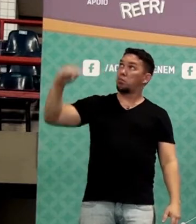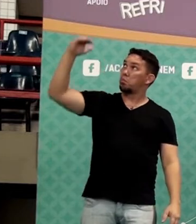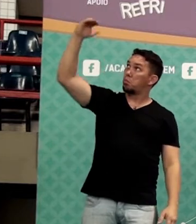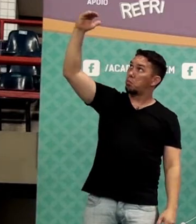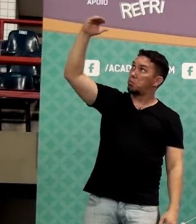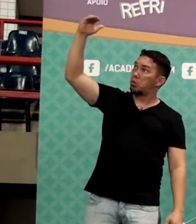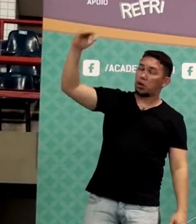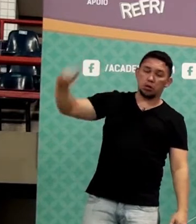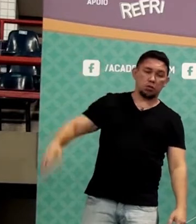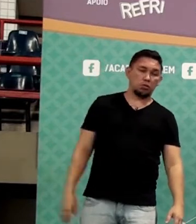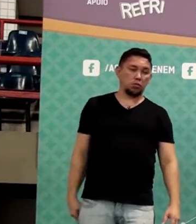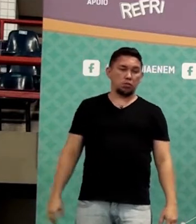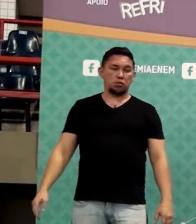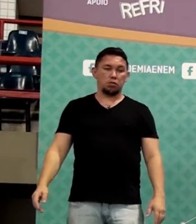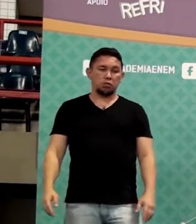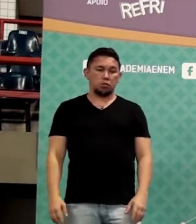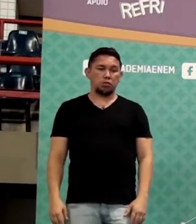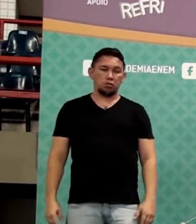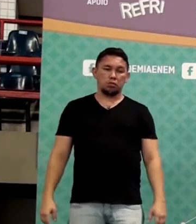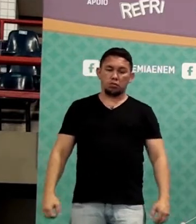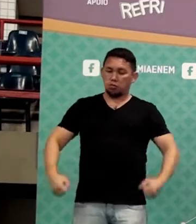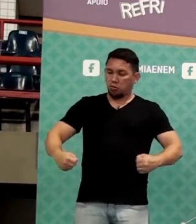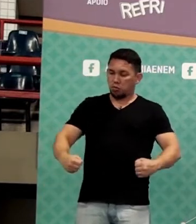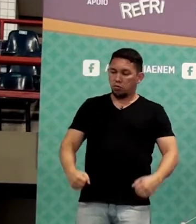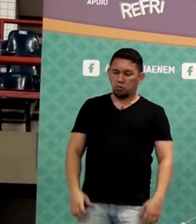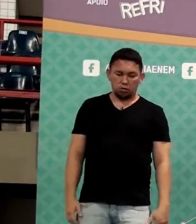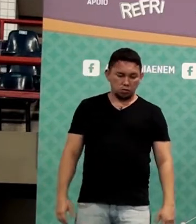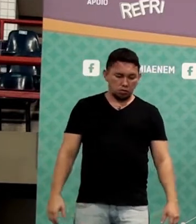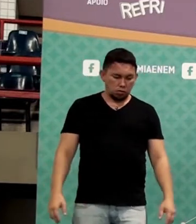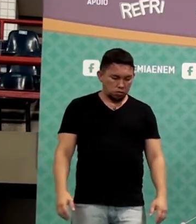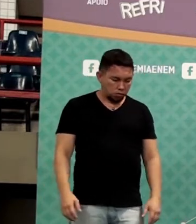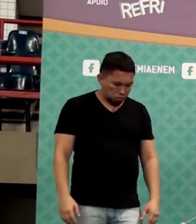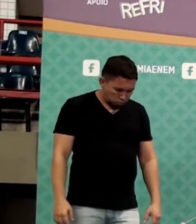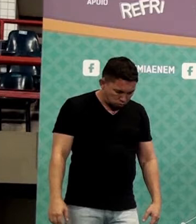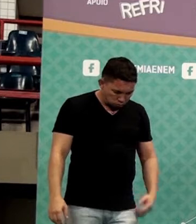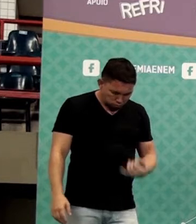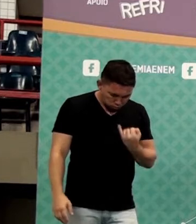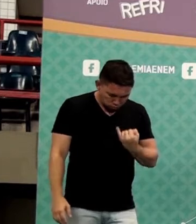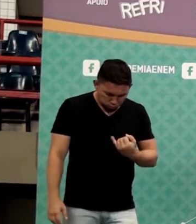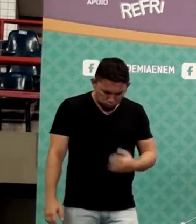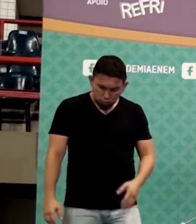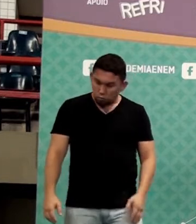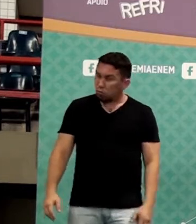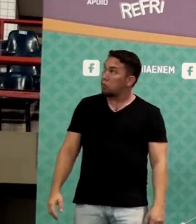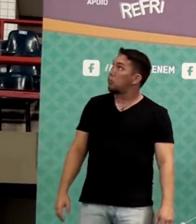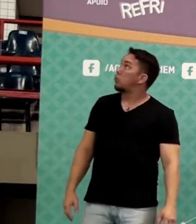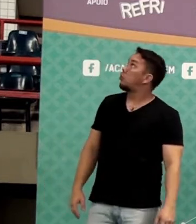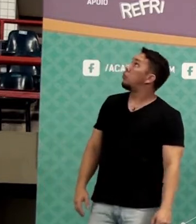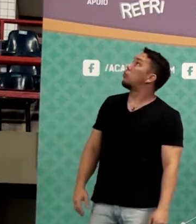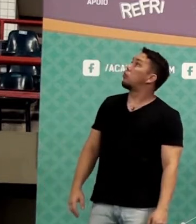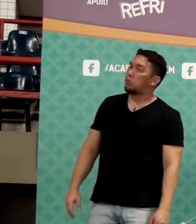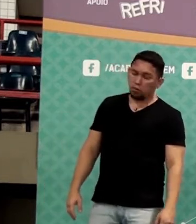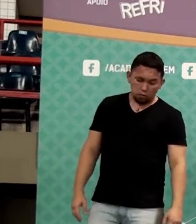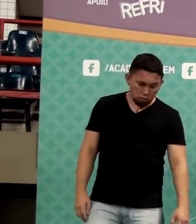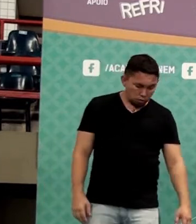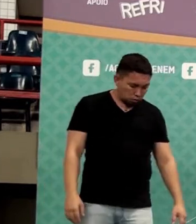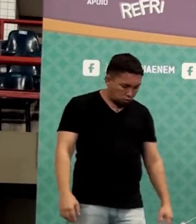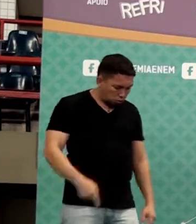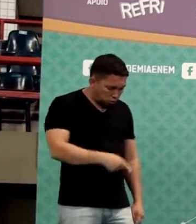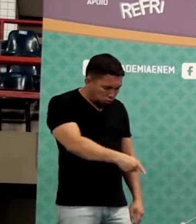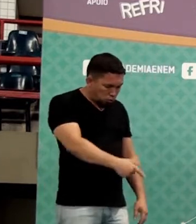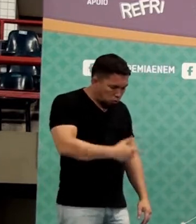grandão, olha para você, bem forte, você franzino, pequenininho, aí o cabra diz assim, rapaz, você é